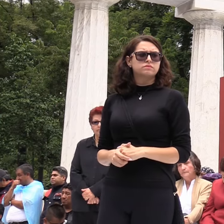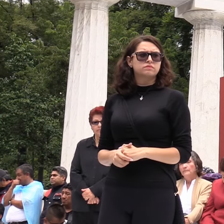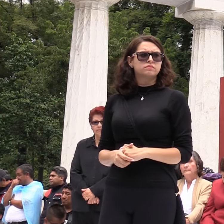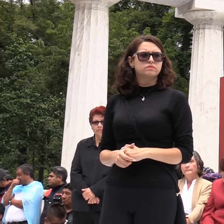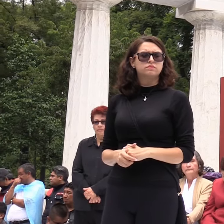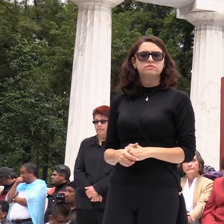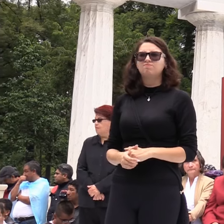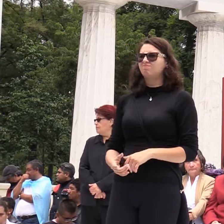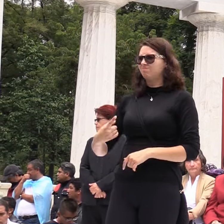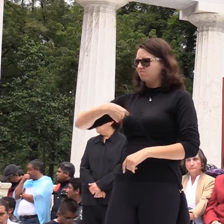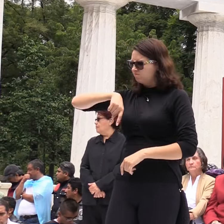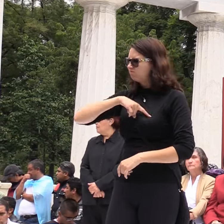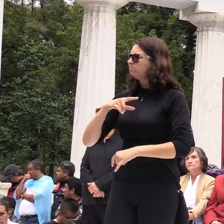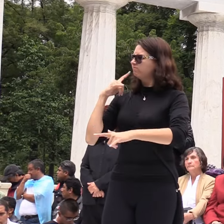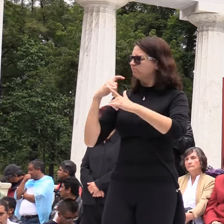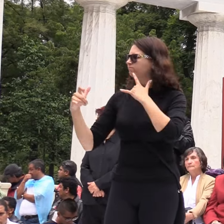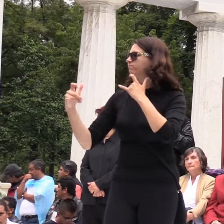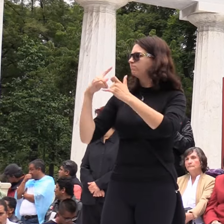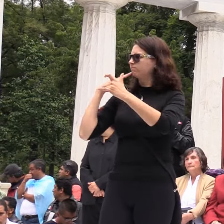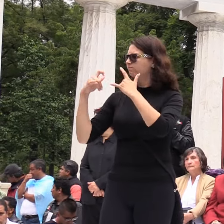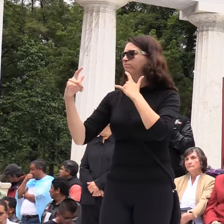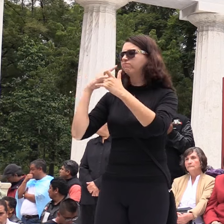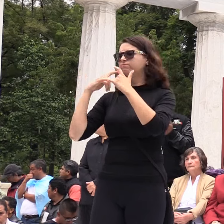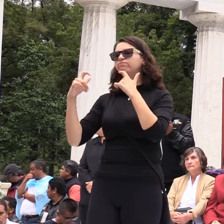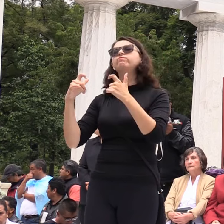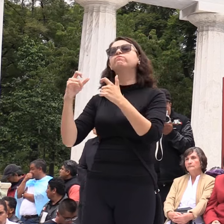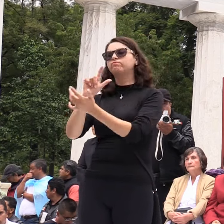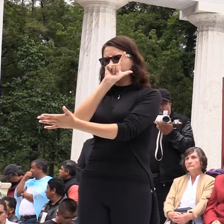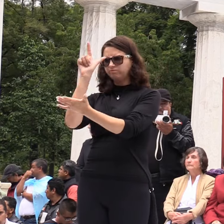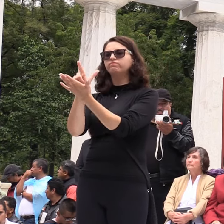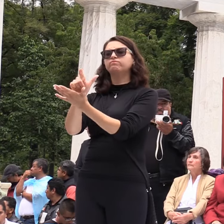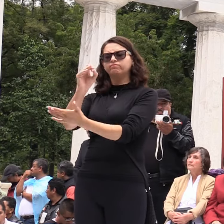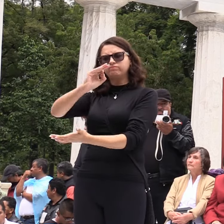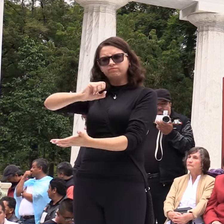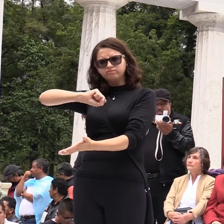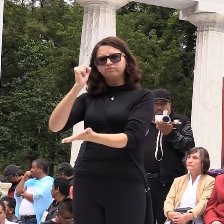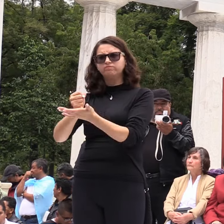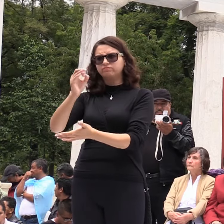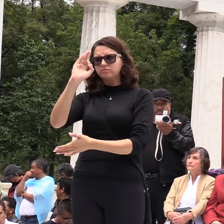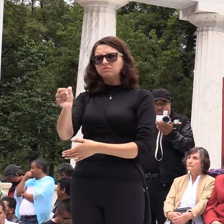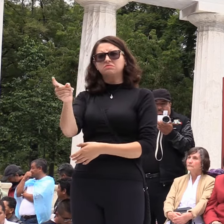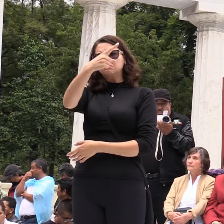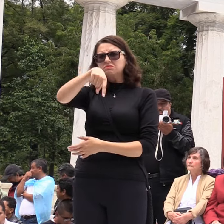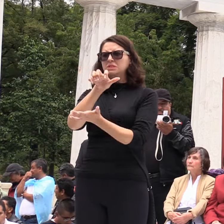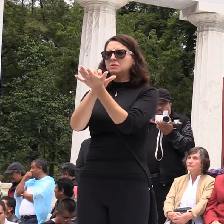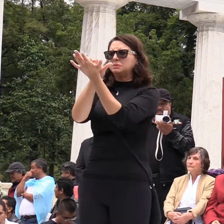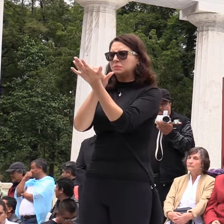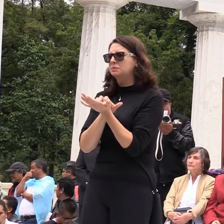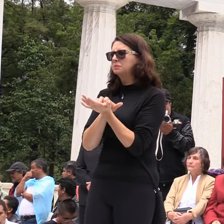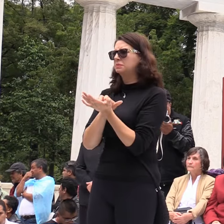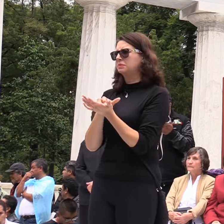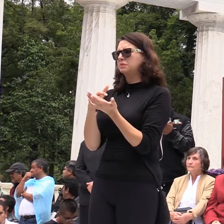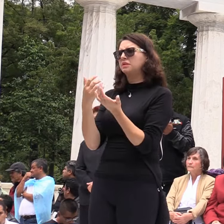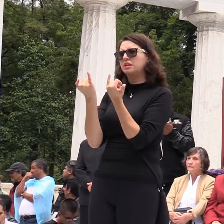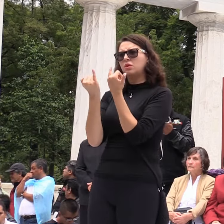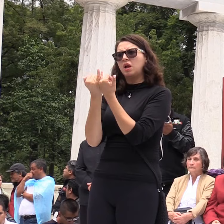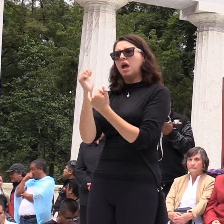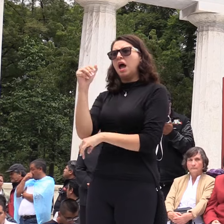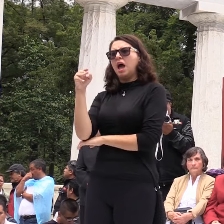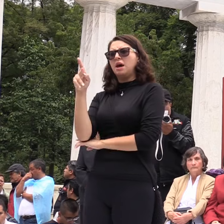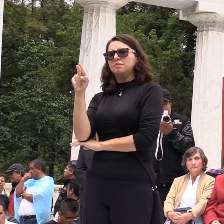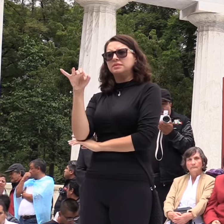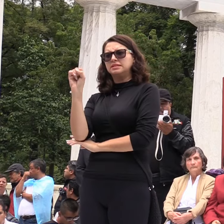No descansaremos hasta conseguir que se apruebe la ley de amnistía para que sean liberados